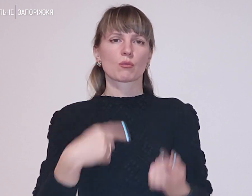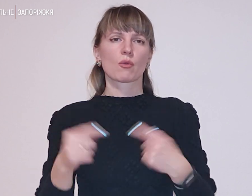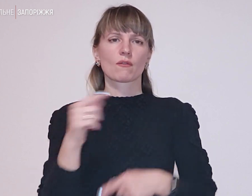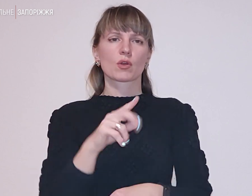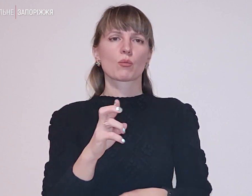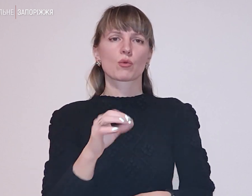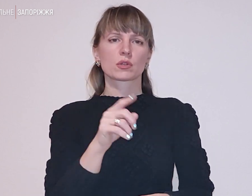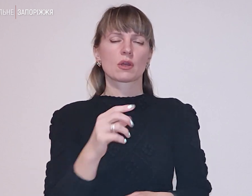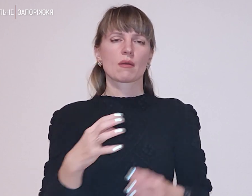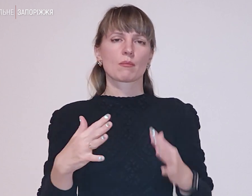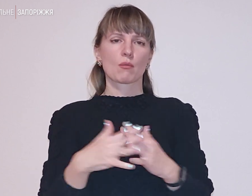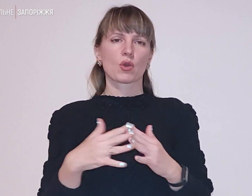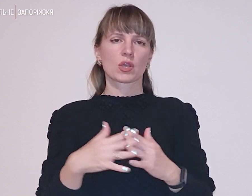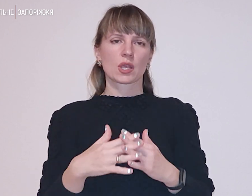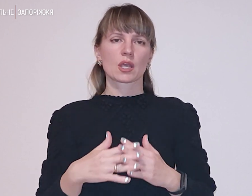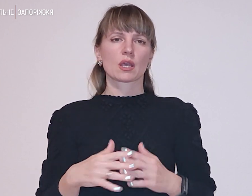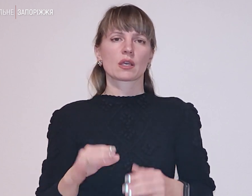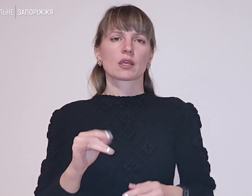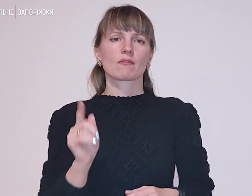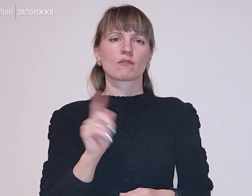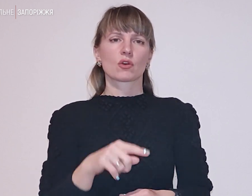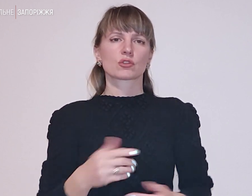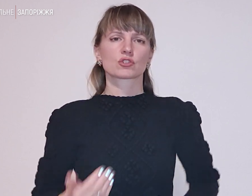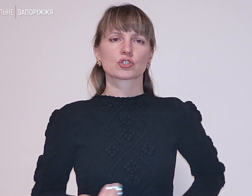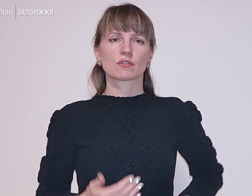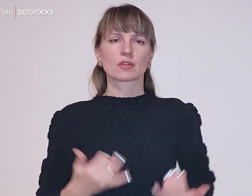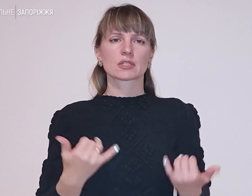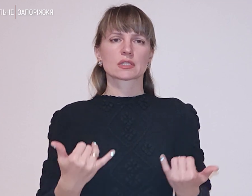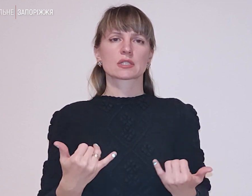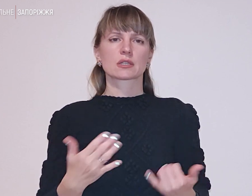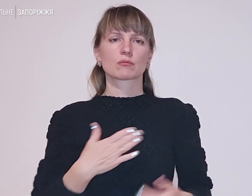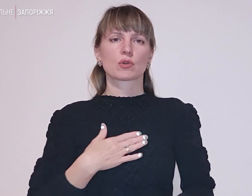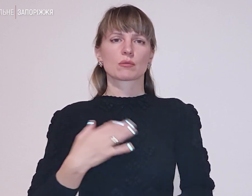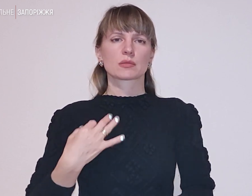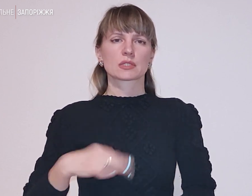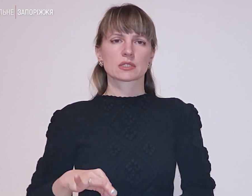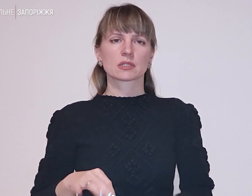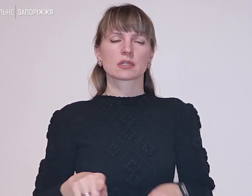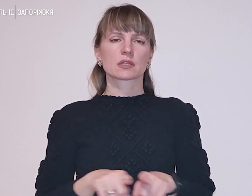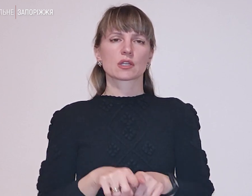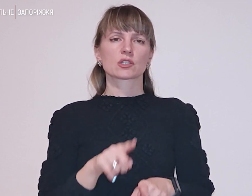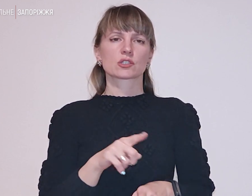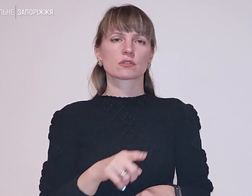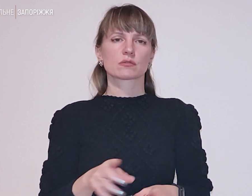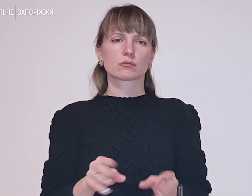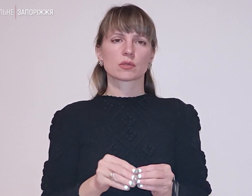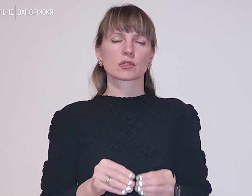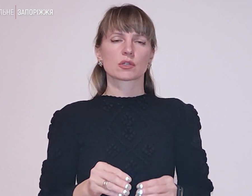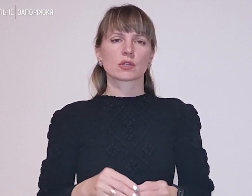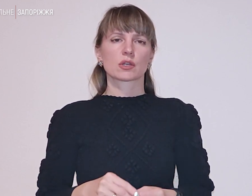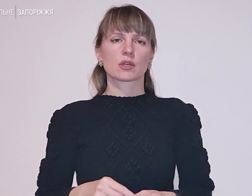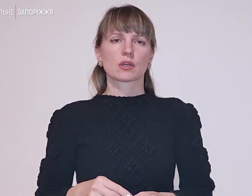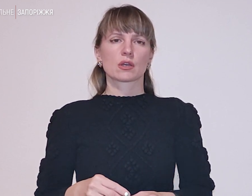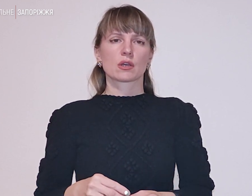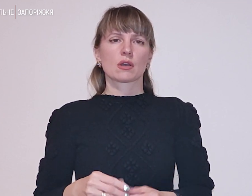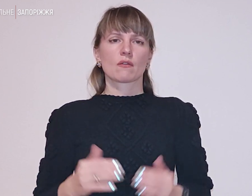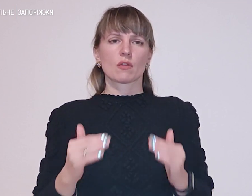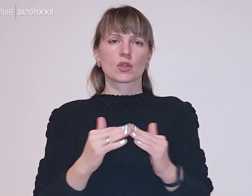бої. І вона живе зараз з моїм сином теж, він її... В хаті вибиті шибки, да. Зламаний